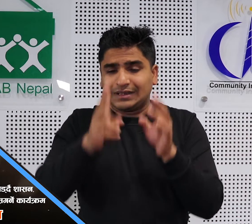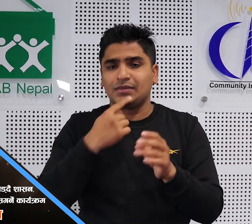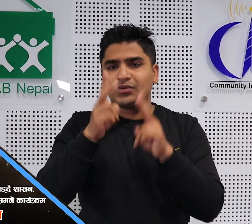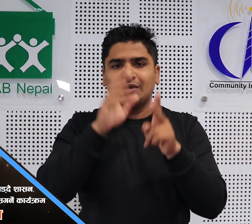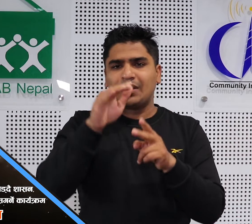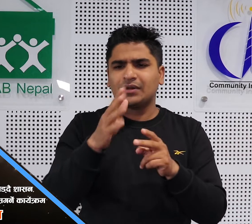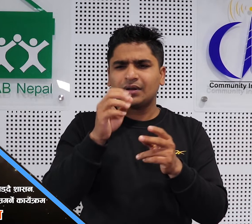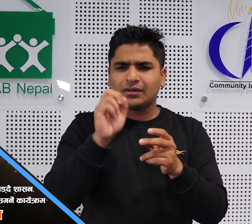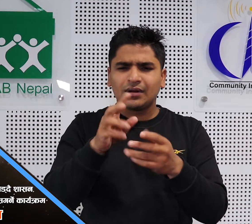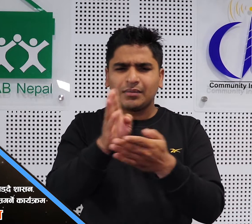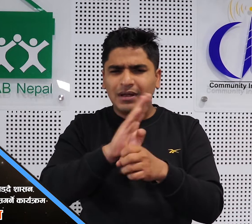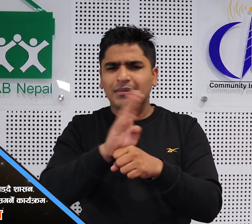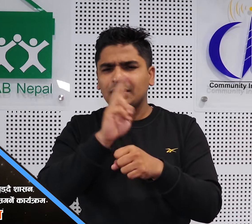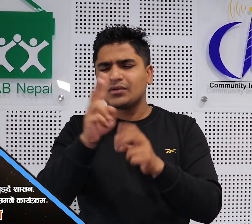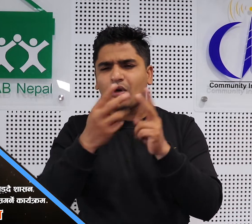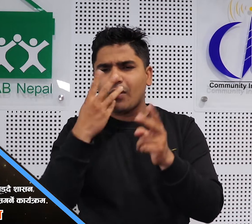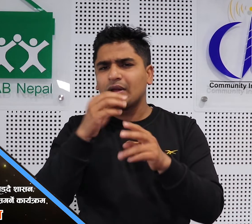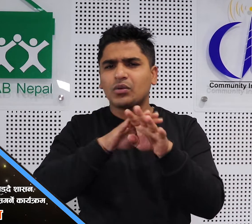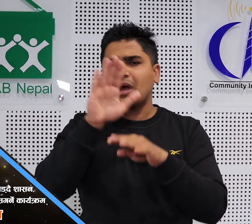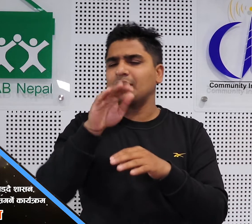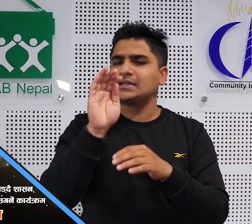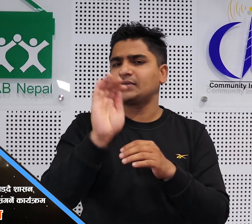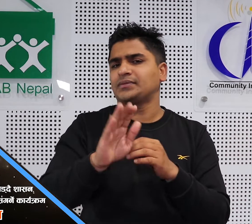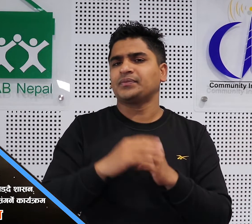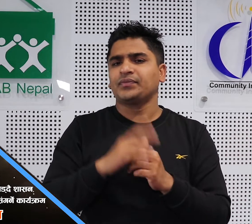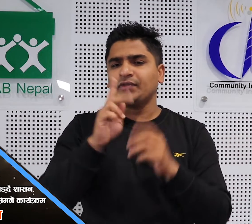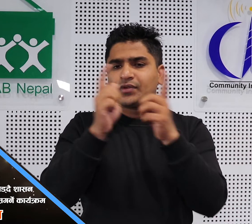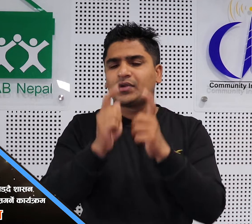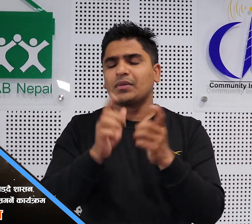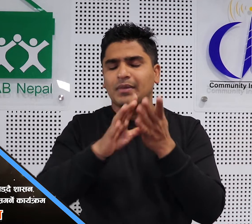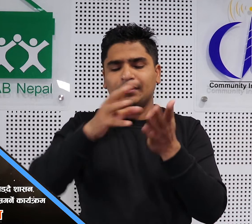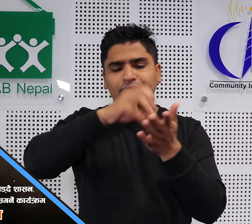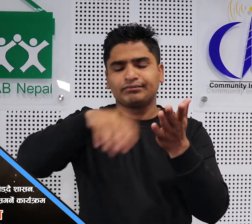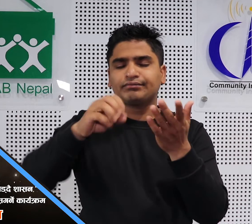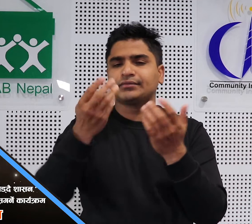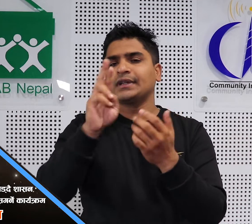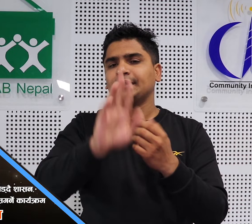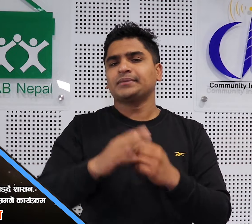ढङ्गले बेला बेलामा कहिलेकाहीँ त्यस्ता अप्ठ्याराहरू आउने गर्छन् होइन, तर त्यो छलफुलबाट हल्दै पनि गइरहेछन्।